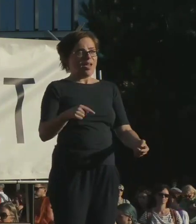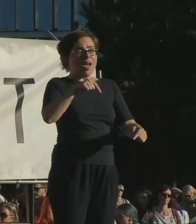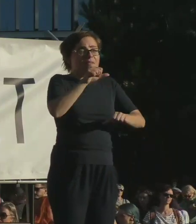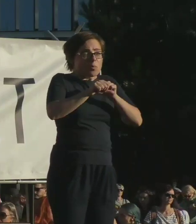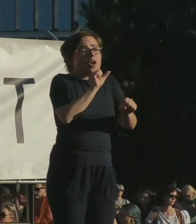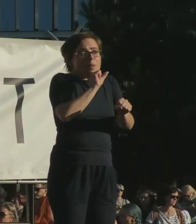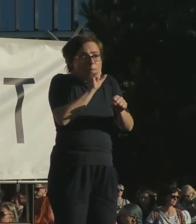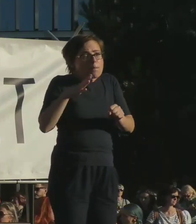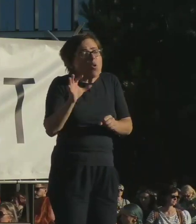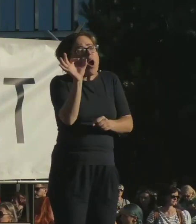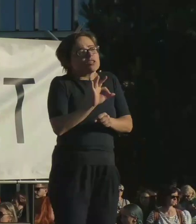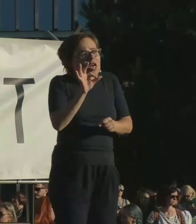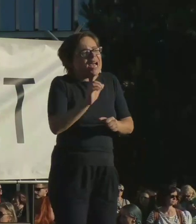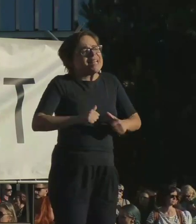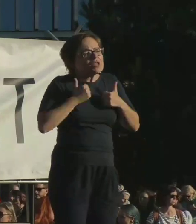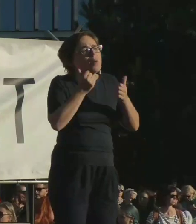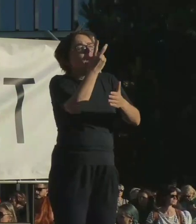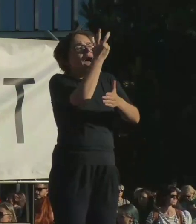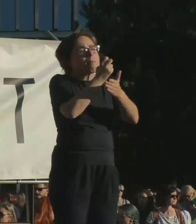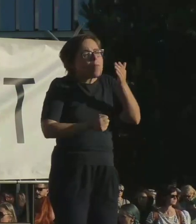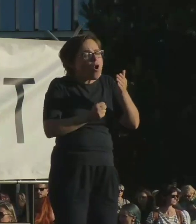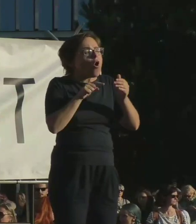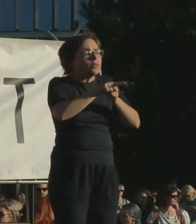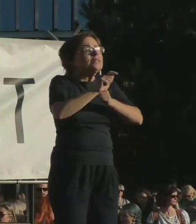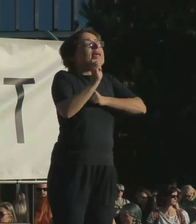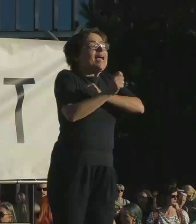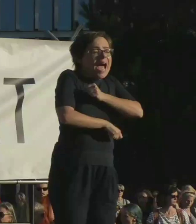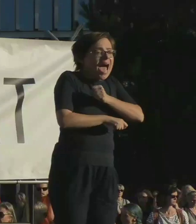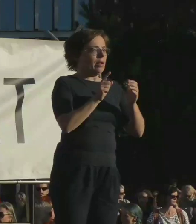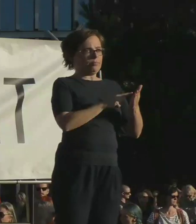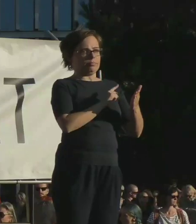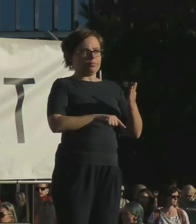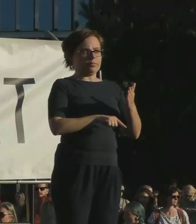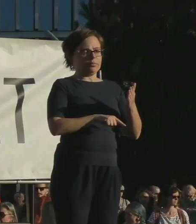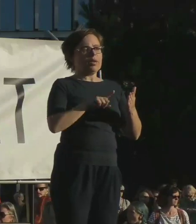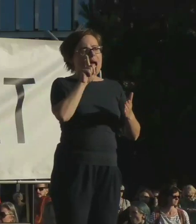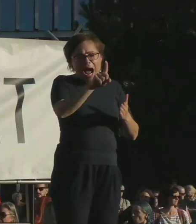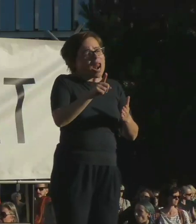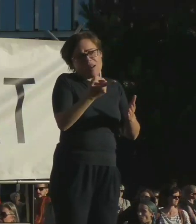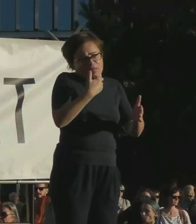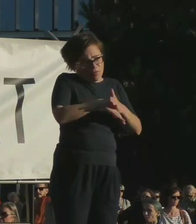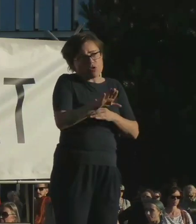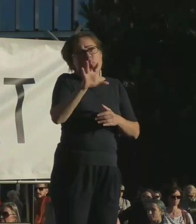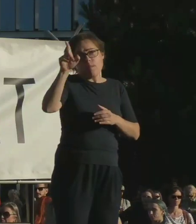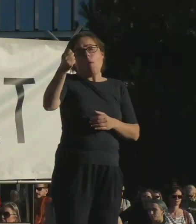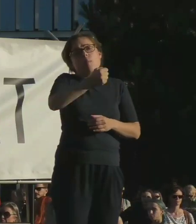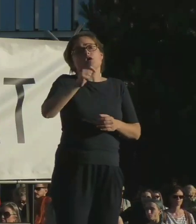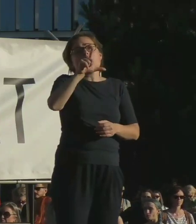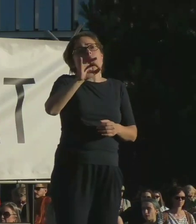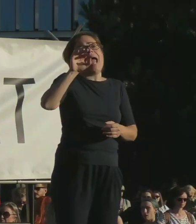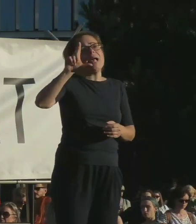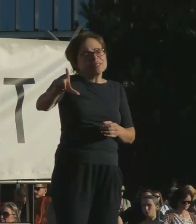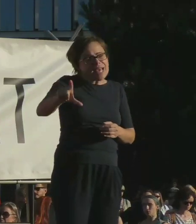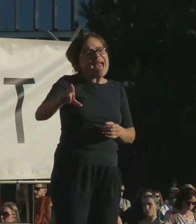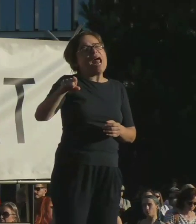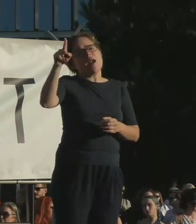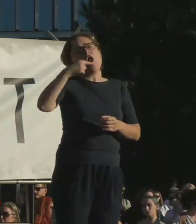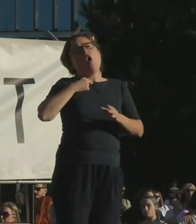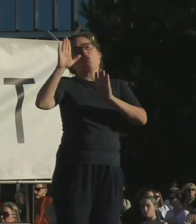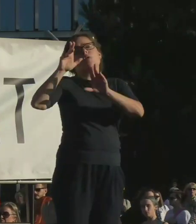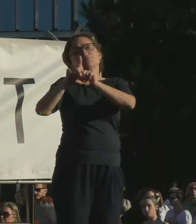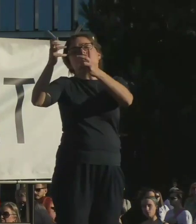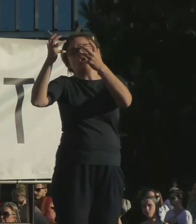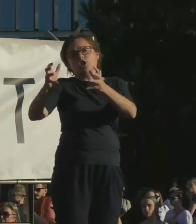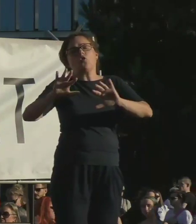częściowo dekryminalizowana. Oczywiście tak się nie stało, ponieważ posłowie PSL-u zagłosowali jak chcieli, czyli mieli nas w dupie.